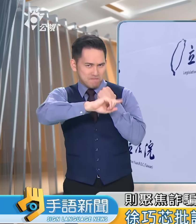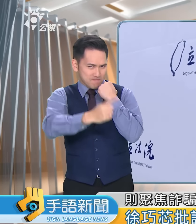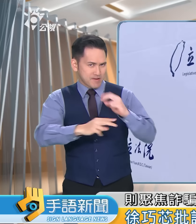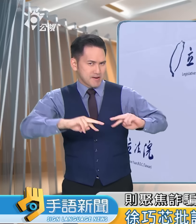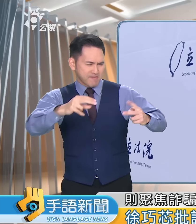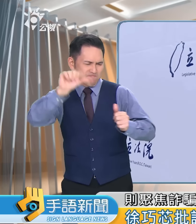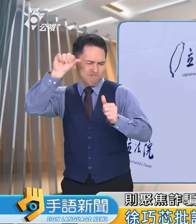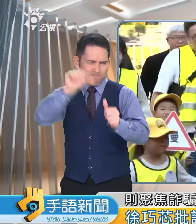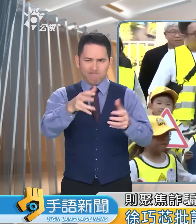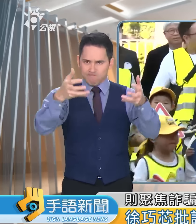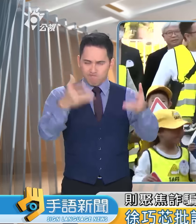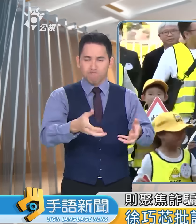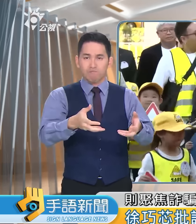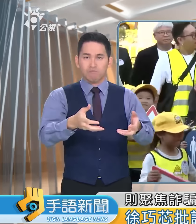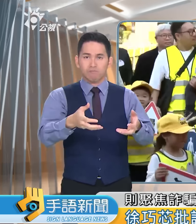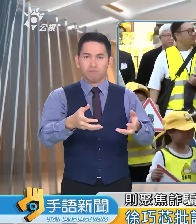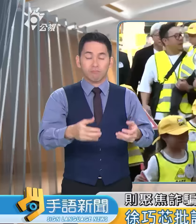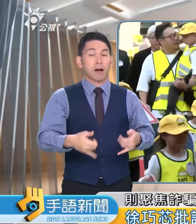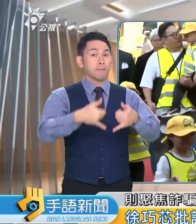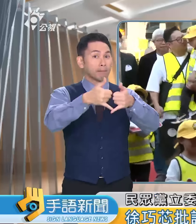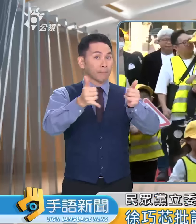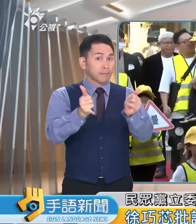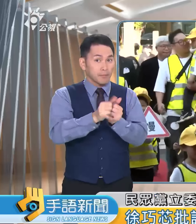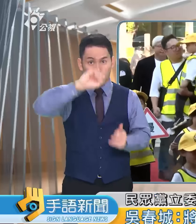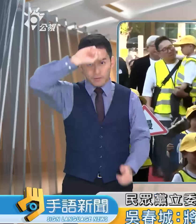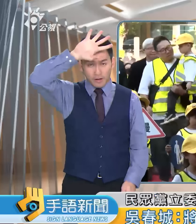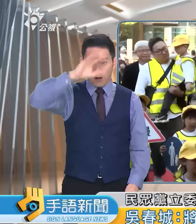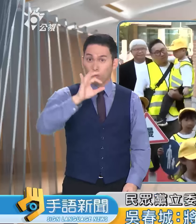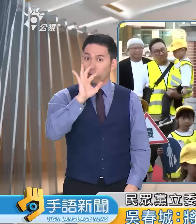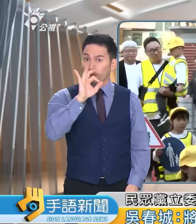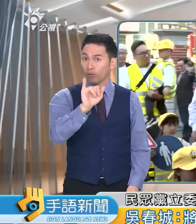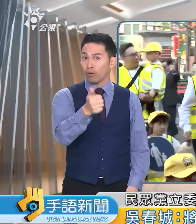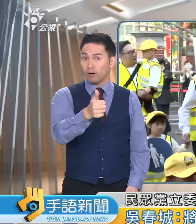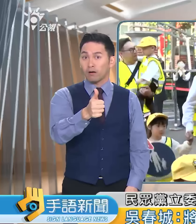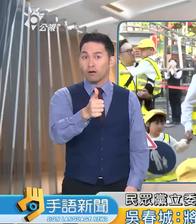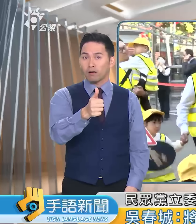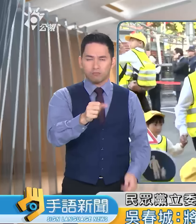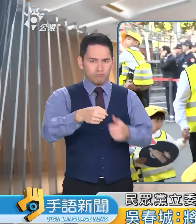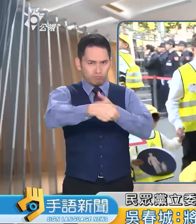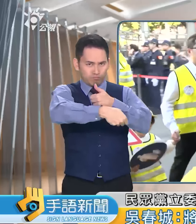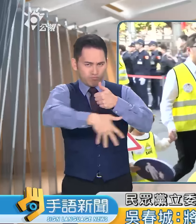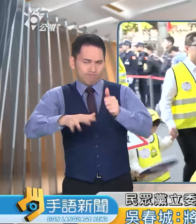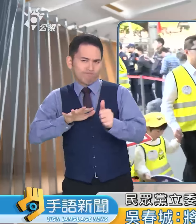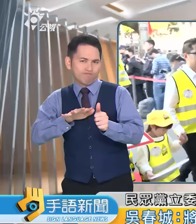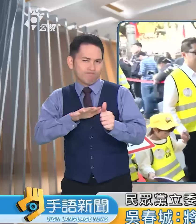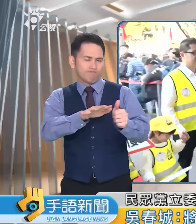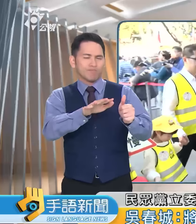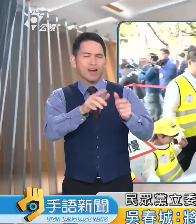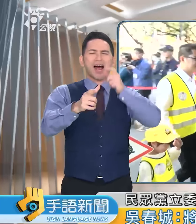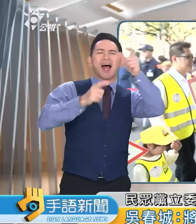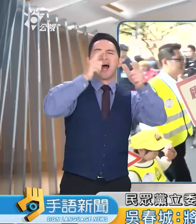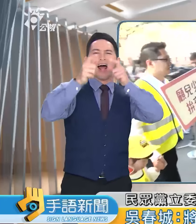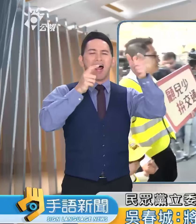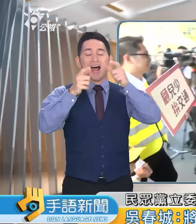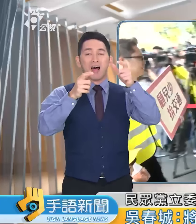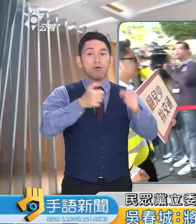加重刑责。民众党立委吴春成高喊壮世代进国会，未